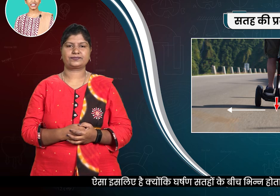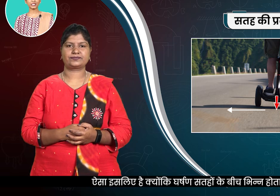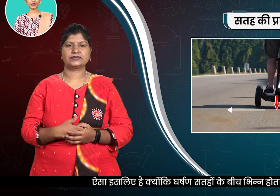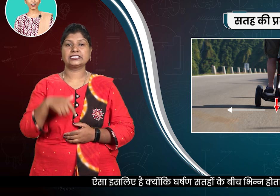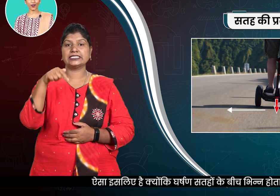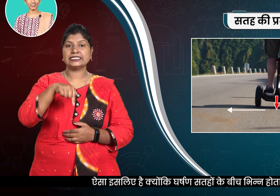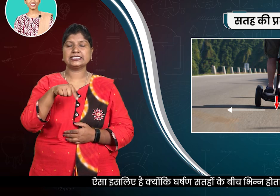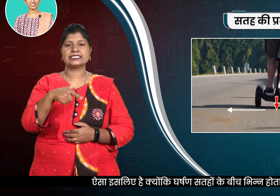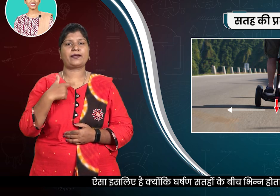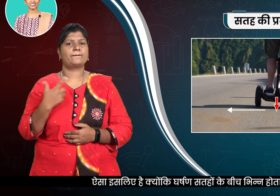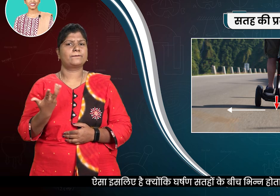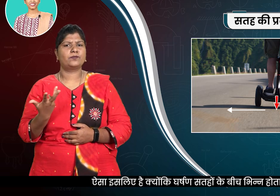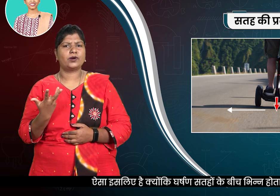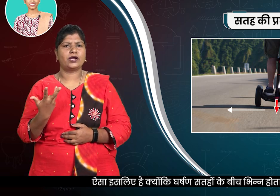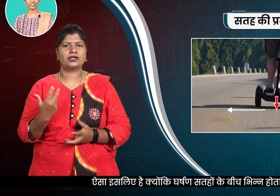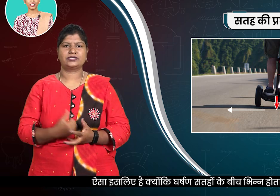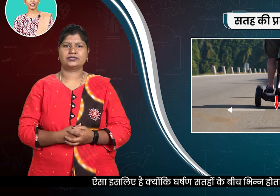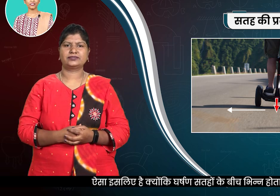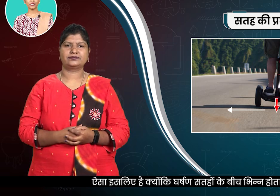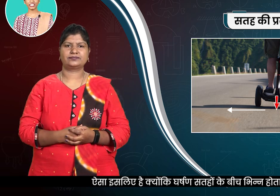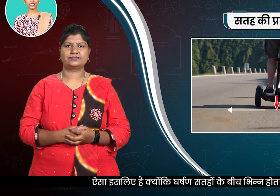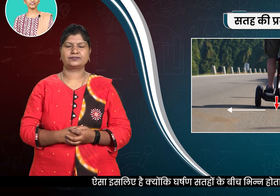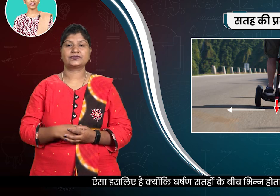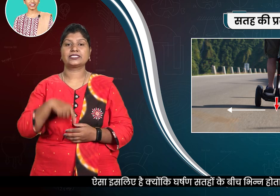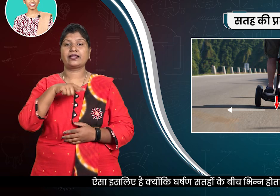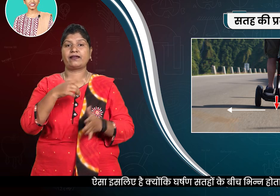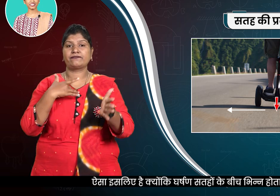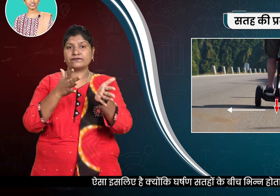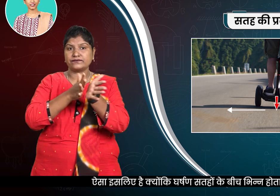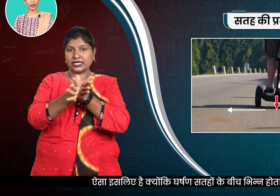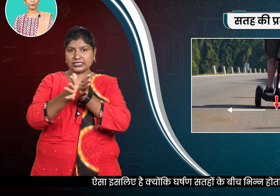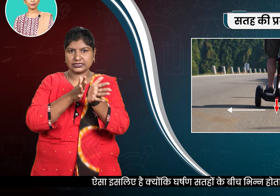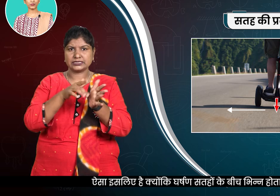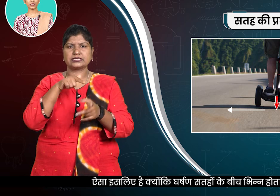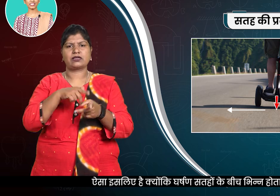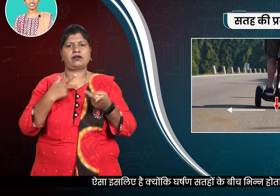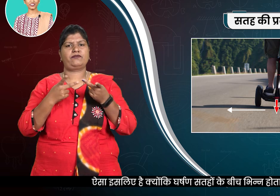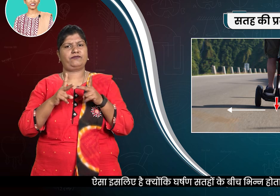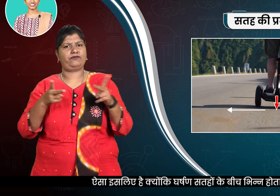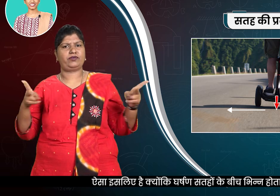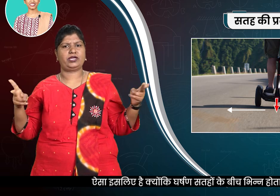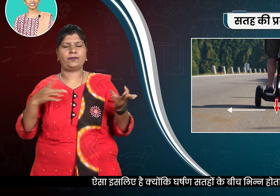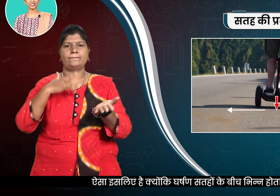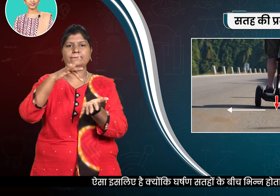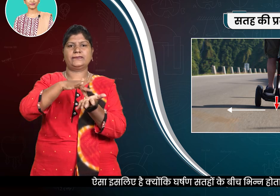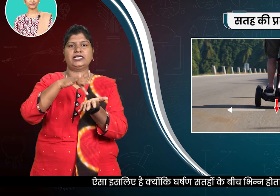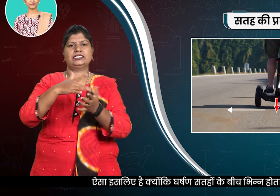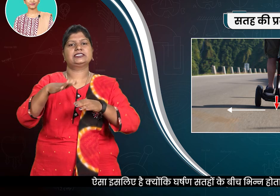ऐसा इसलिए है क्योंकि घर्शन सतों के बीट भिन न होता है